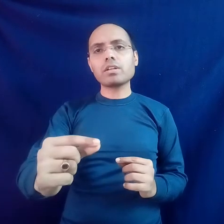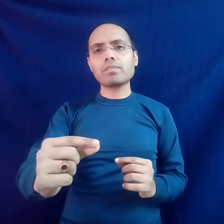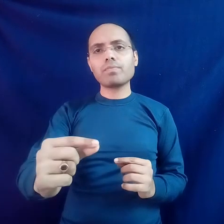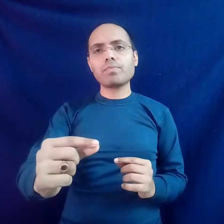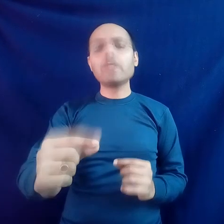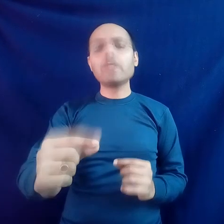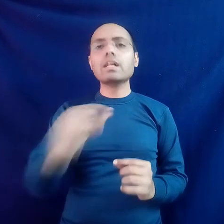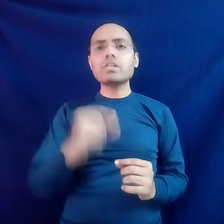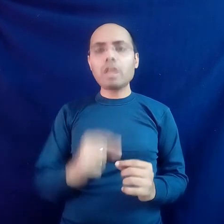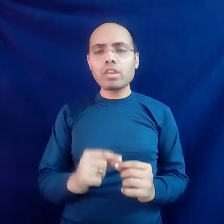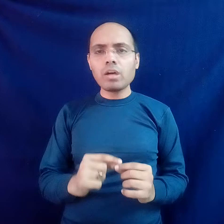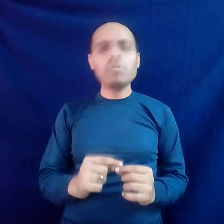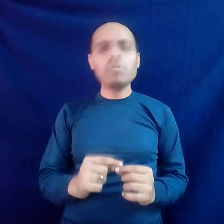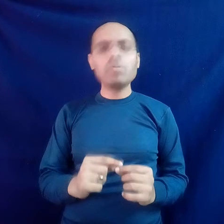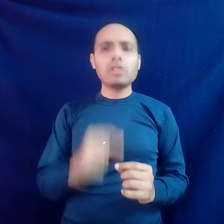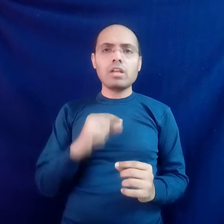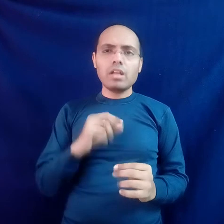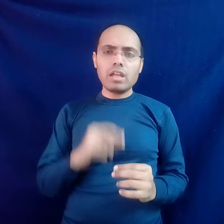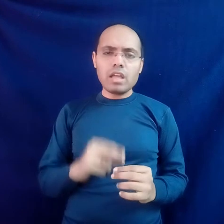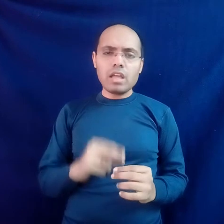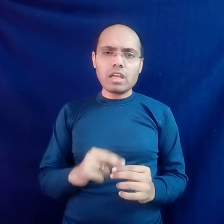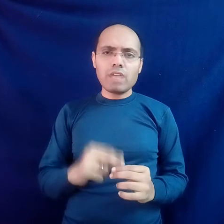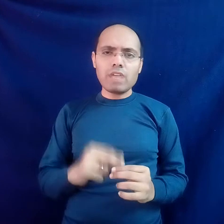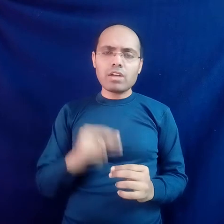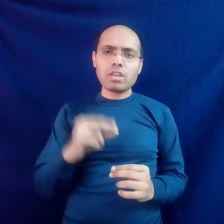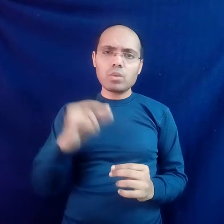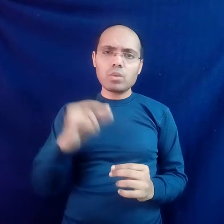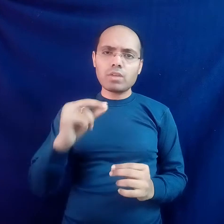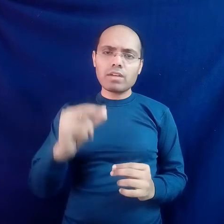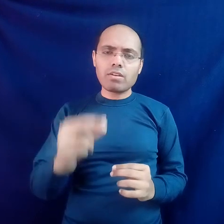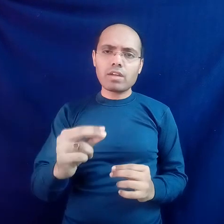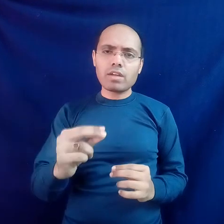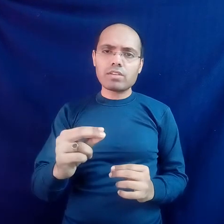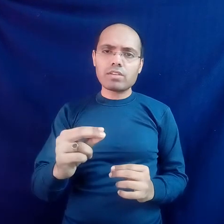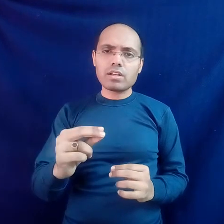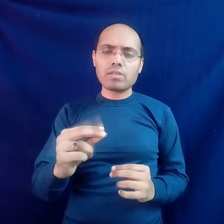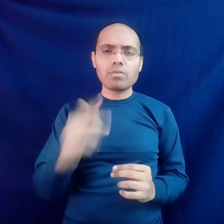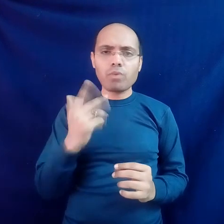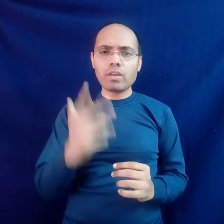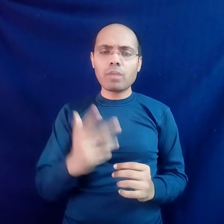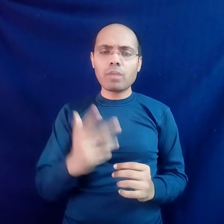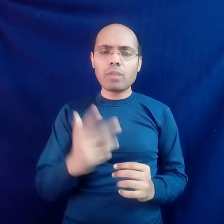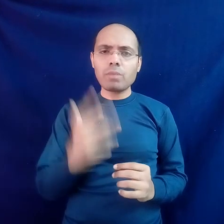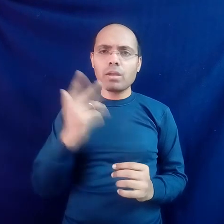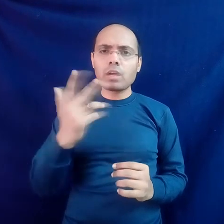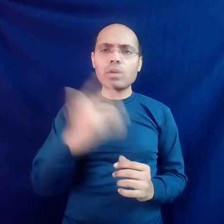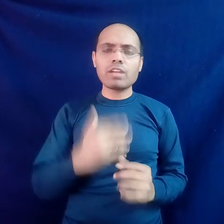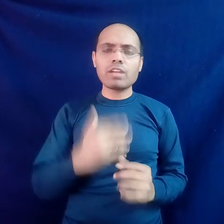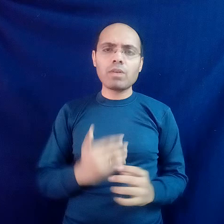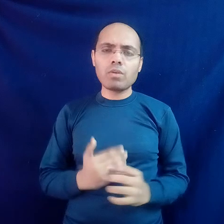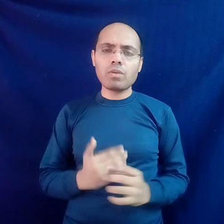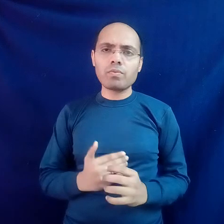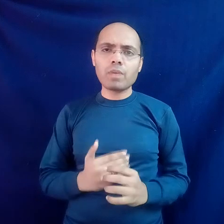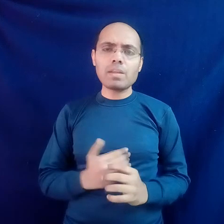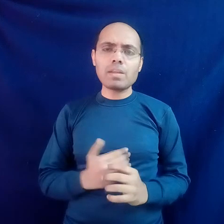हैं, जैसे हम एक एरिया से दूसरे एरिया ट्रैवल करते हैं। फॉर एग्जाम्पल, मैं लखनऊ का रहने वाला हूँ, अभी दिल्ली